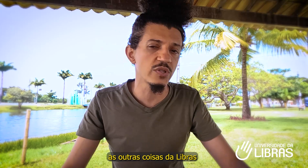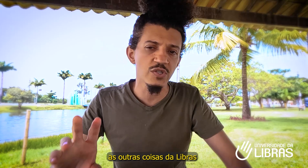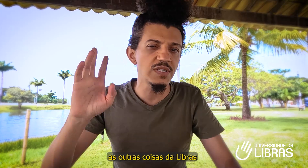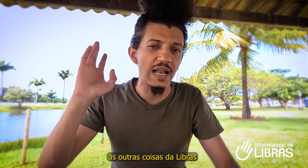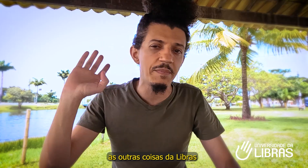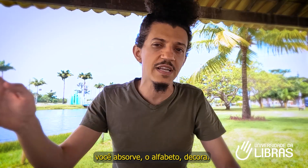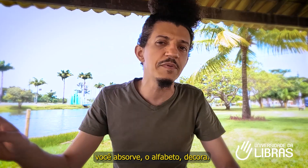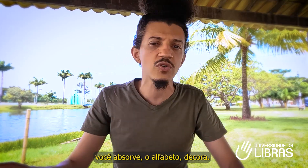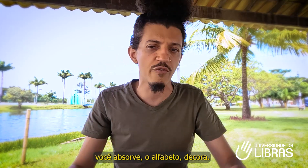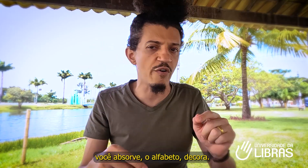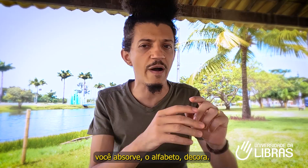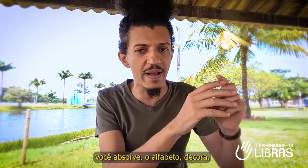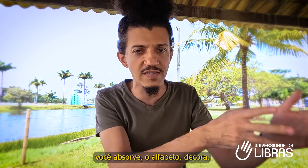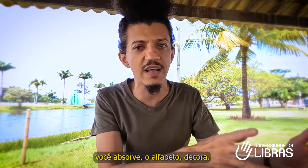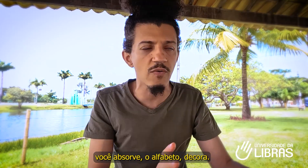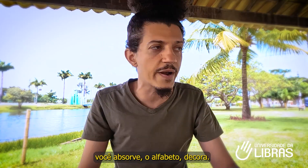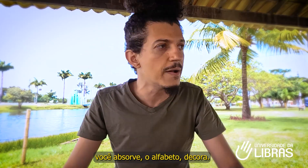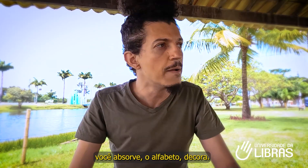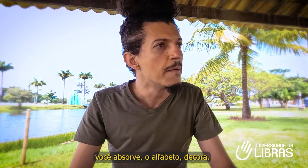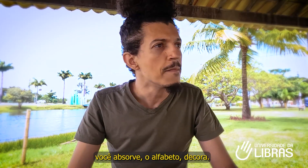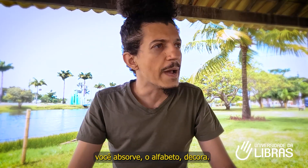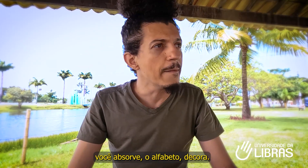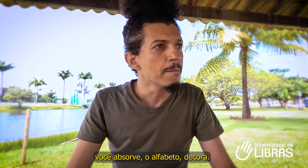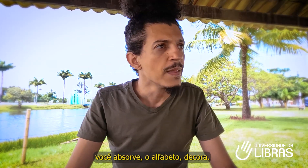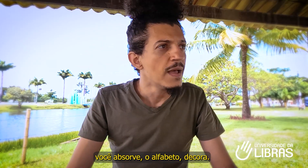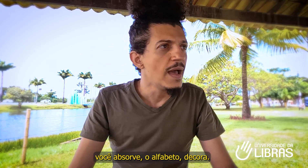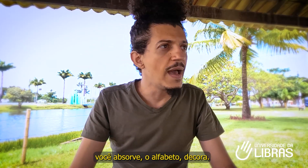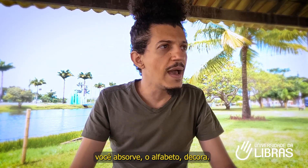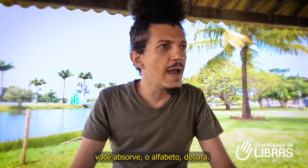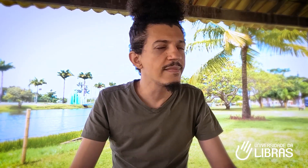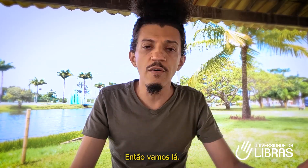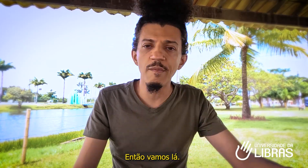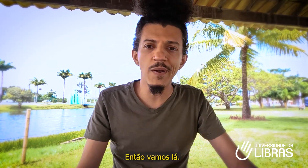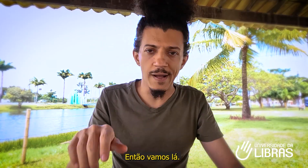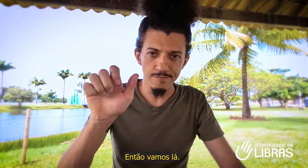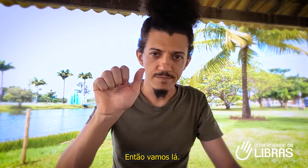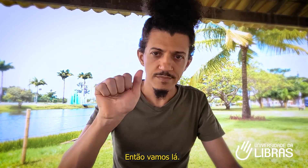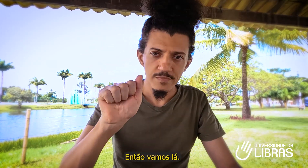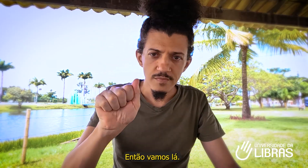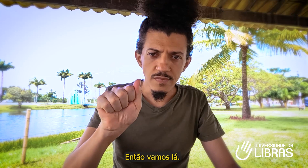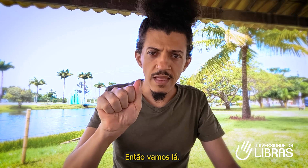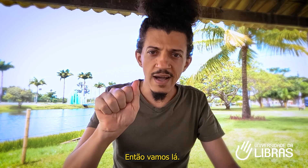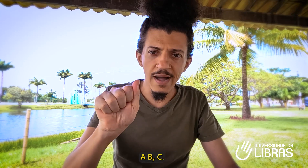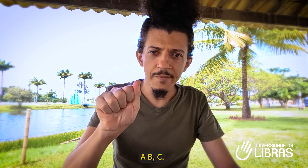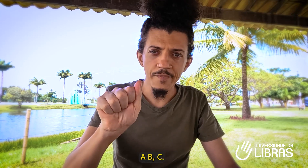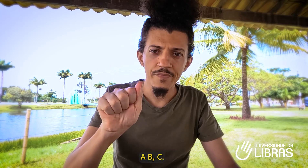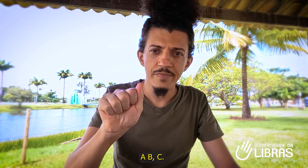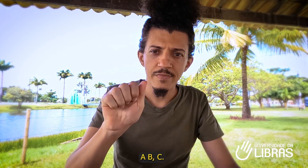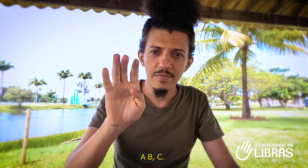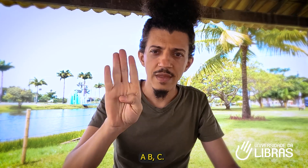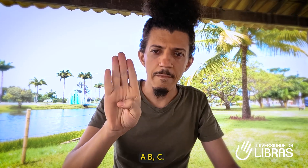outras coisas da Libras você absorve, o alfabeto você decora. Tá? Então vamos lá. A,